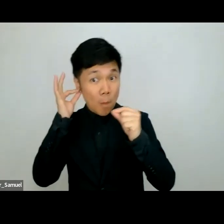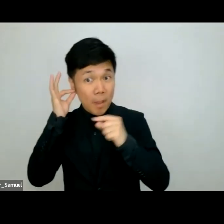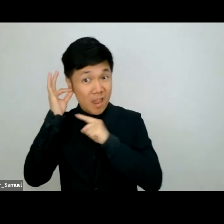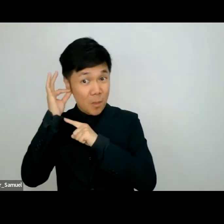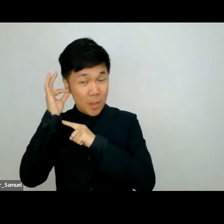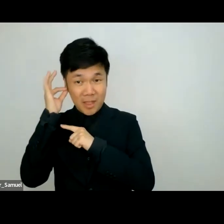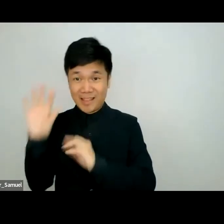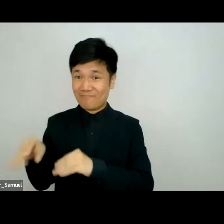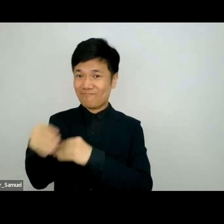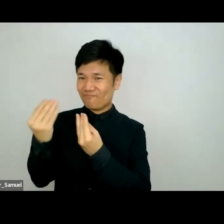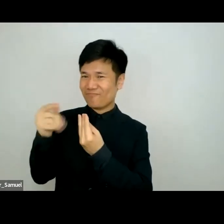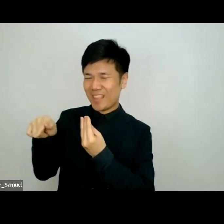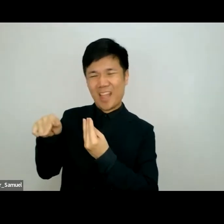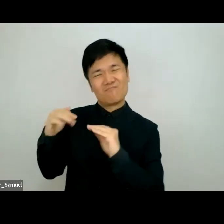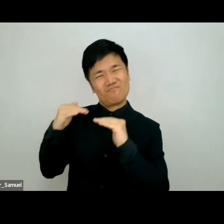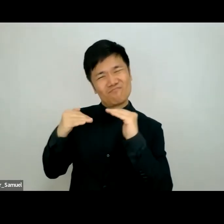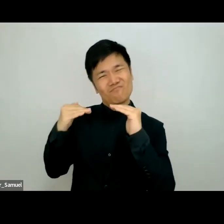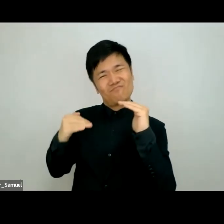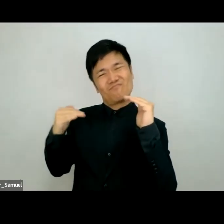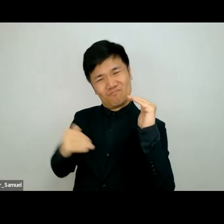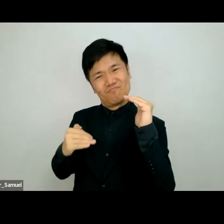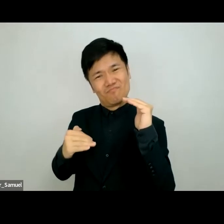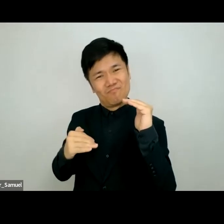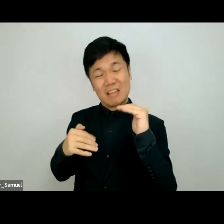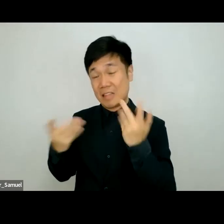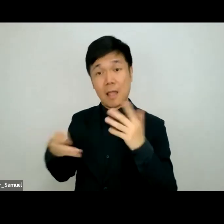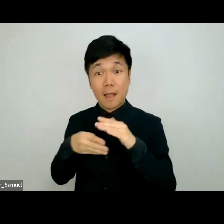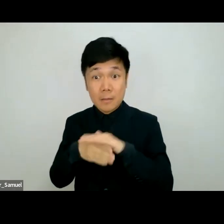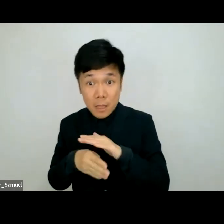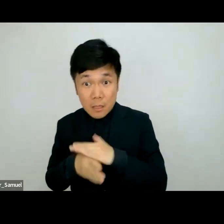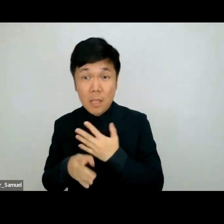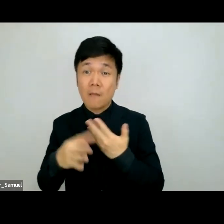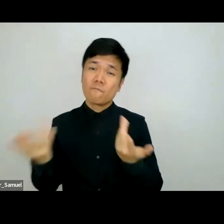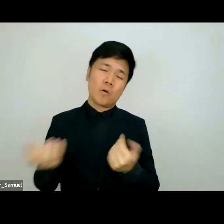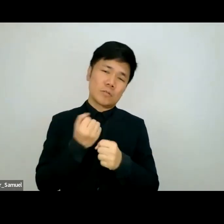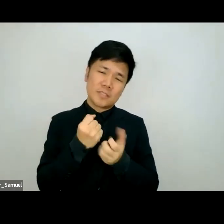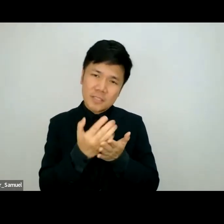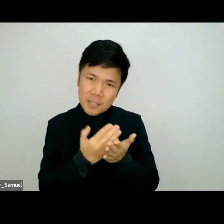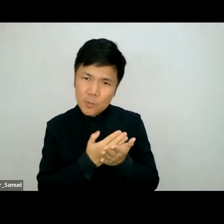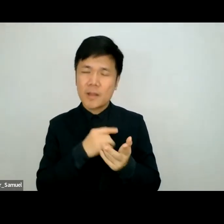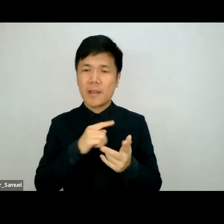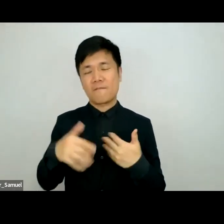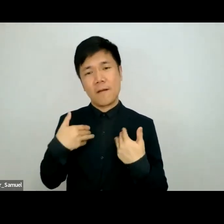les besoins spécifiques des femmes et les filles qui sont confrontées à des défis très,